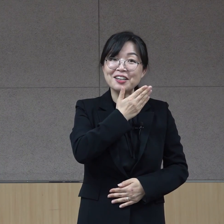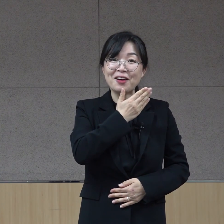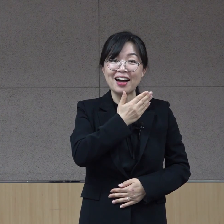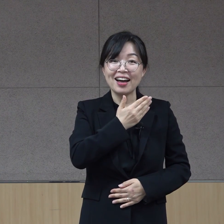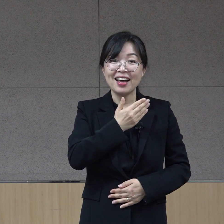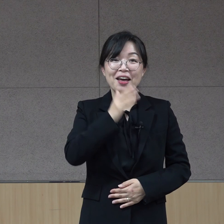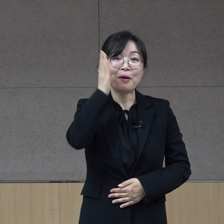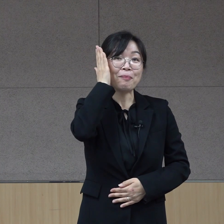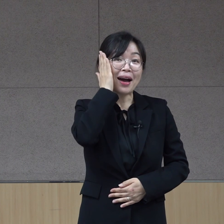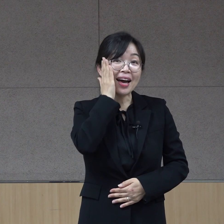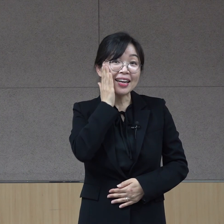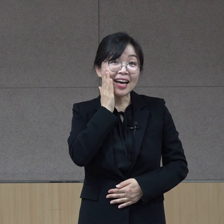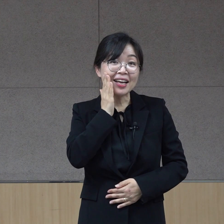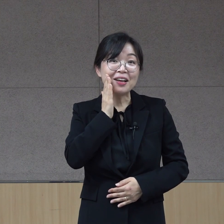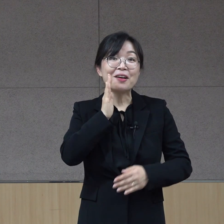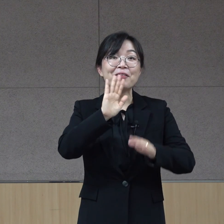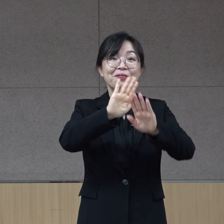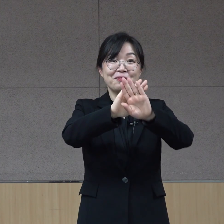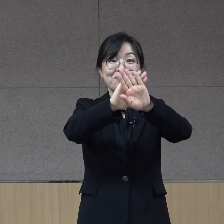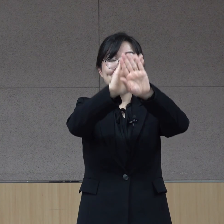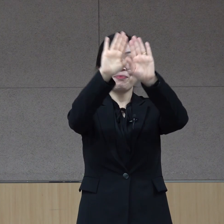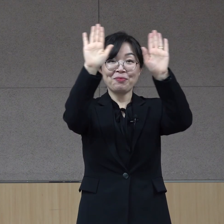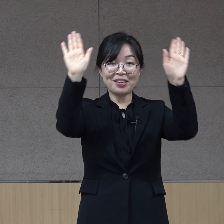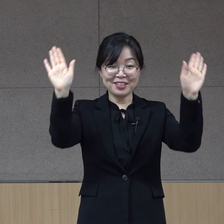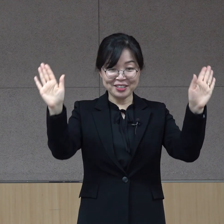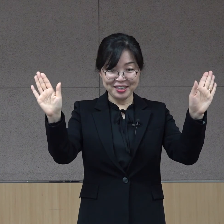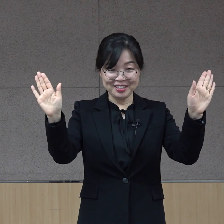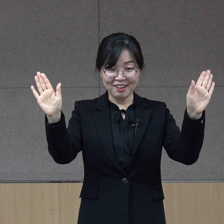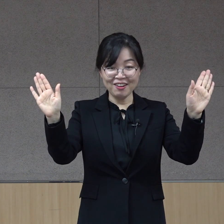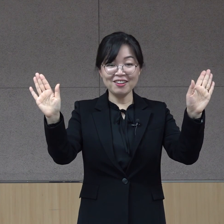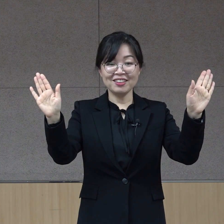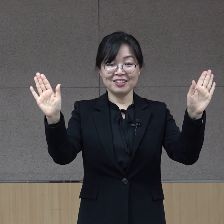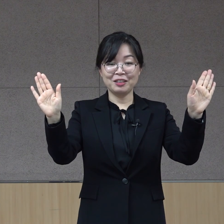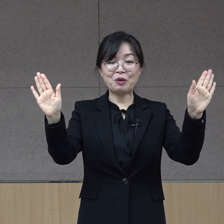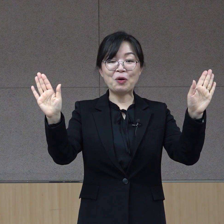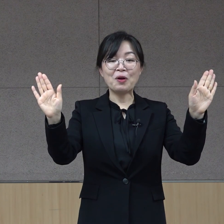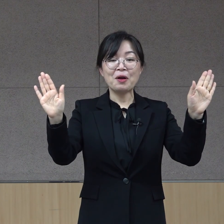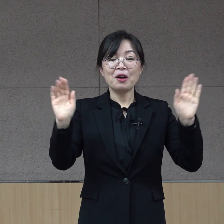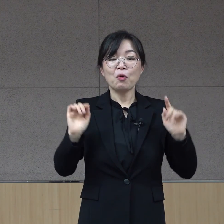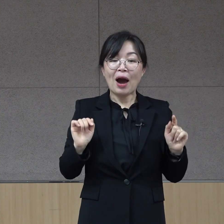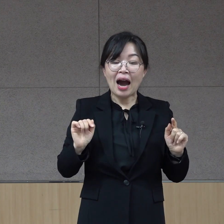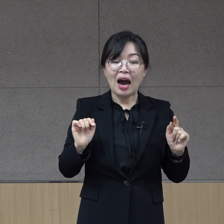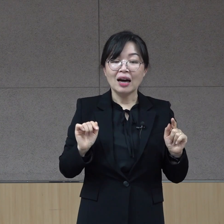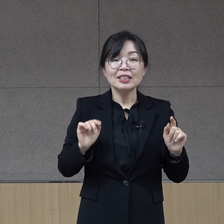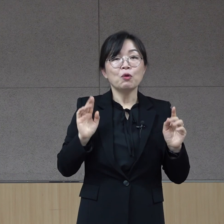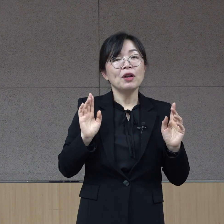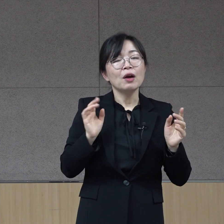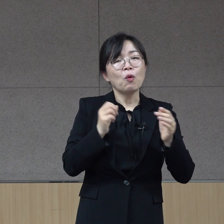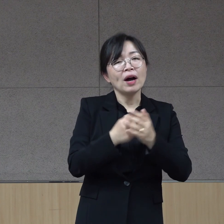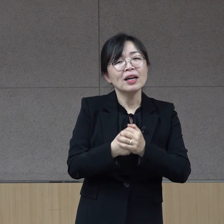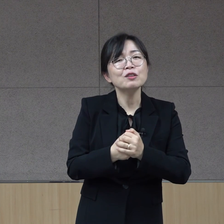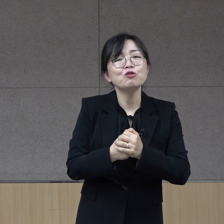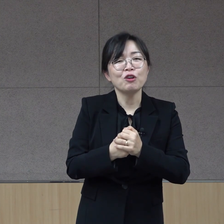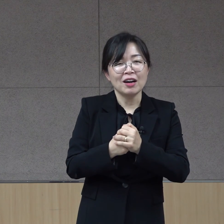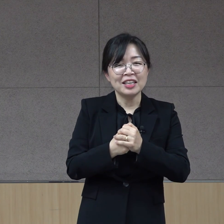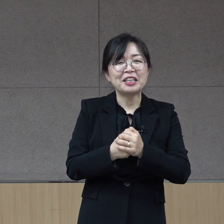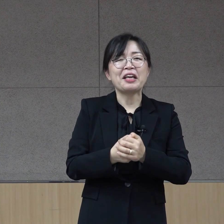하늘과 파라 펼쳐져 있는 거. 그리고 원래 과라는 수어가 있긴